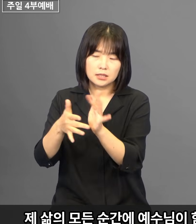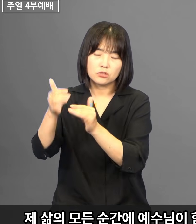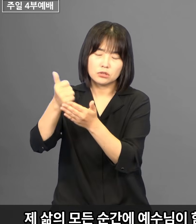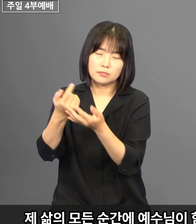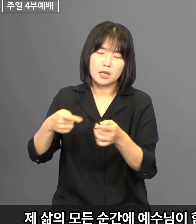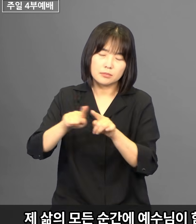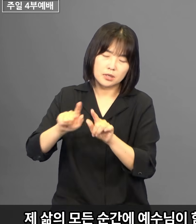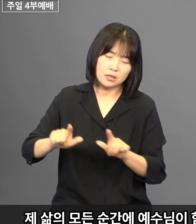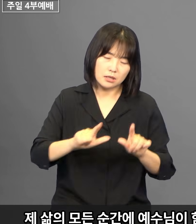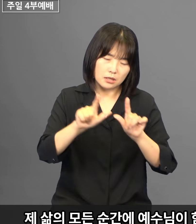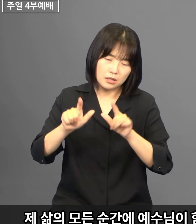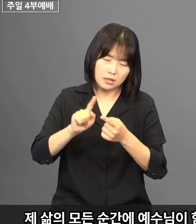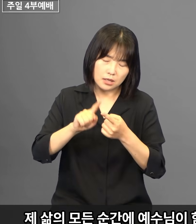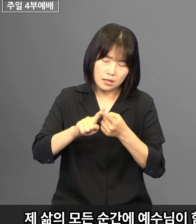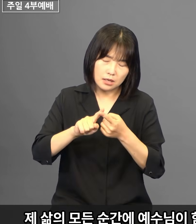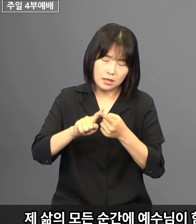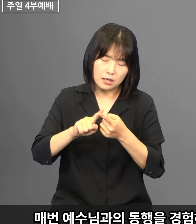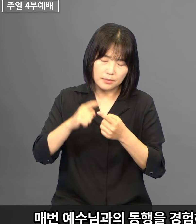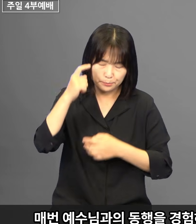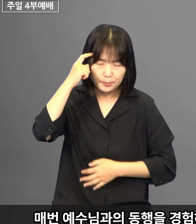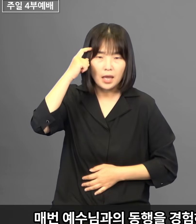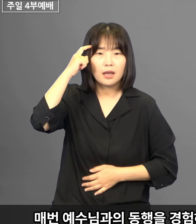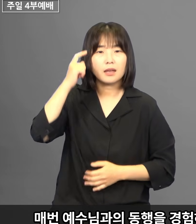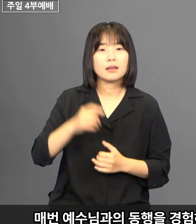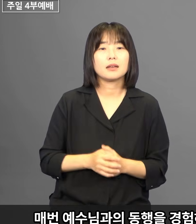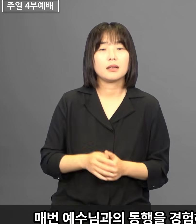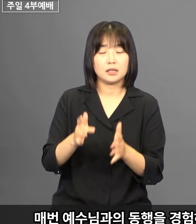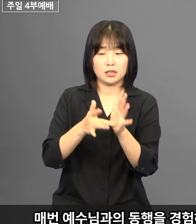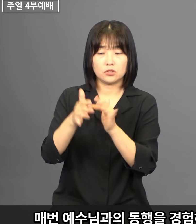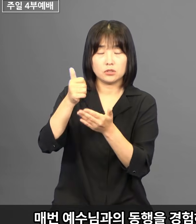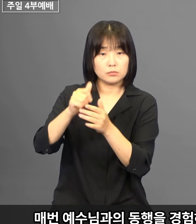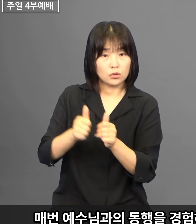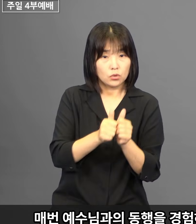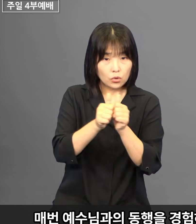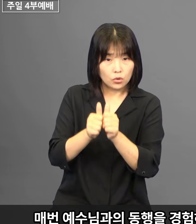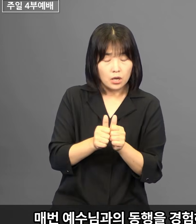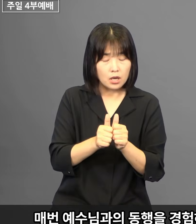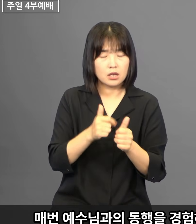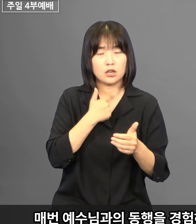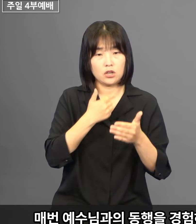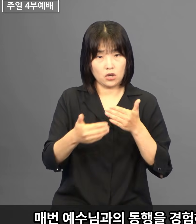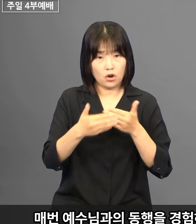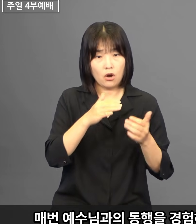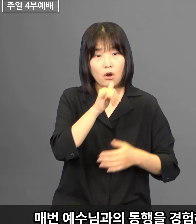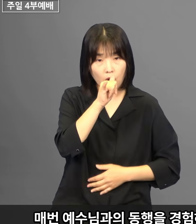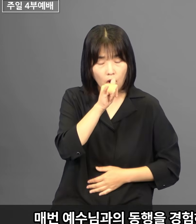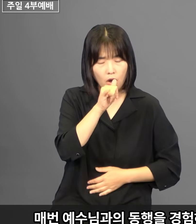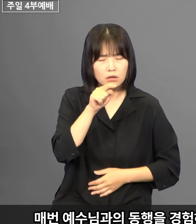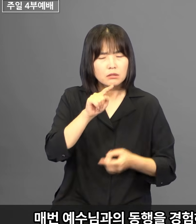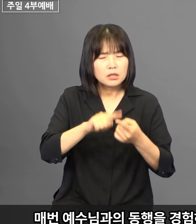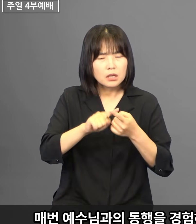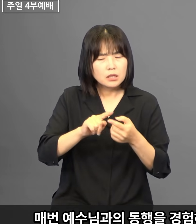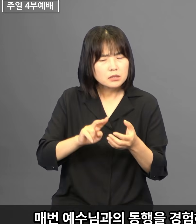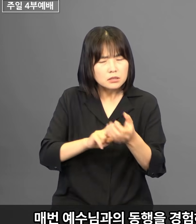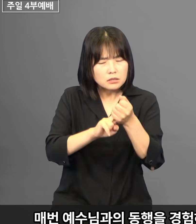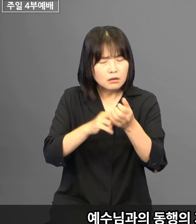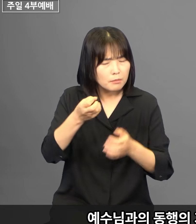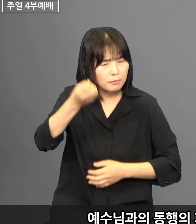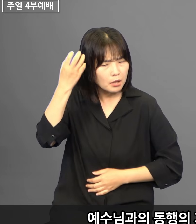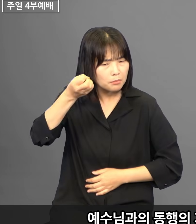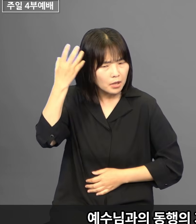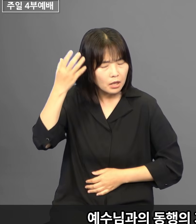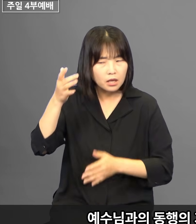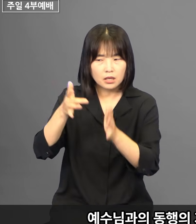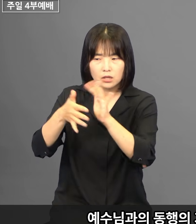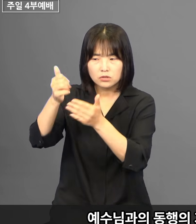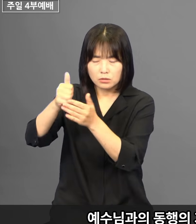주셨음을 다시 깨닫게 되었습니다. 매번 예수님과의 동행을 경험하고서도 그 기적을 자꾸만 잊어버리고